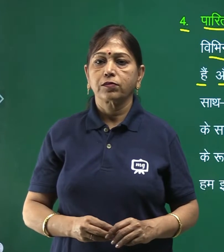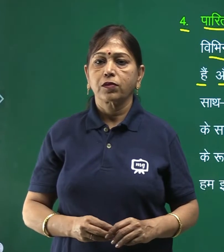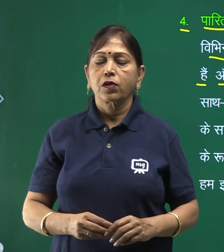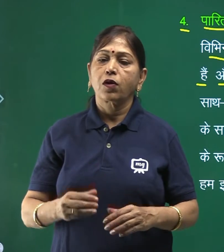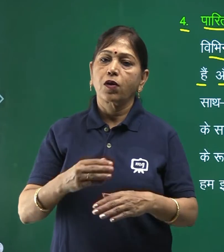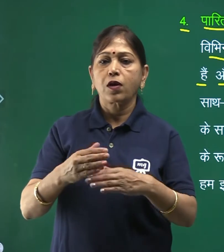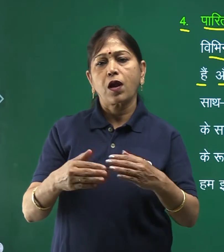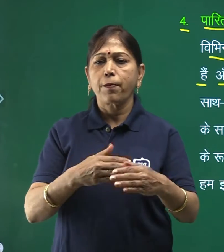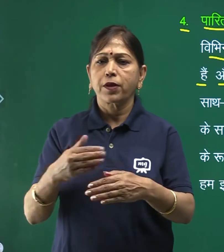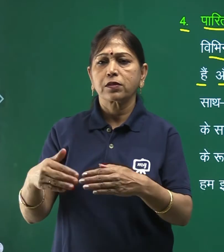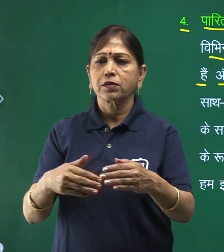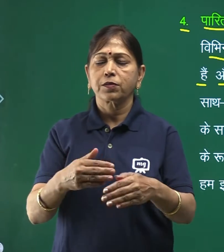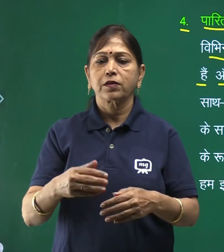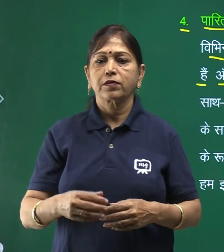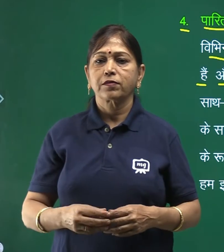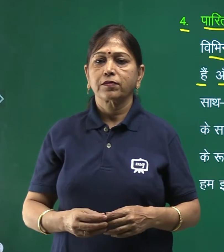परस्पर